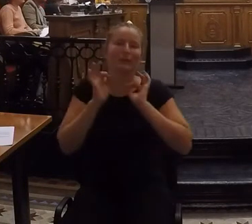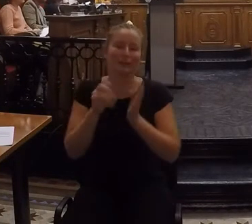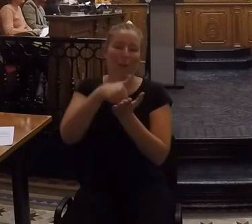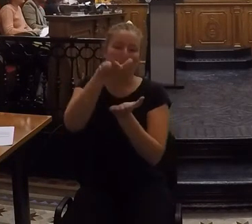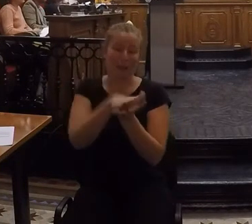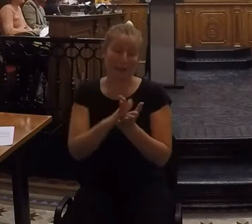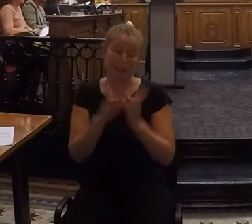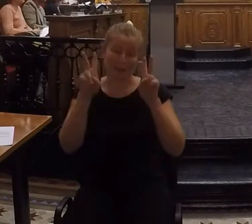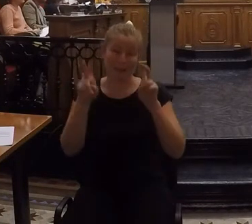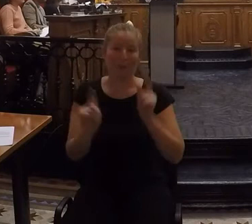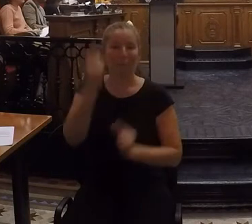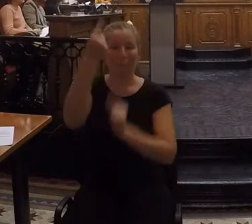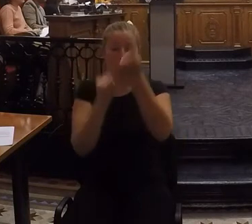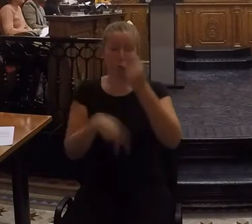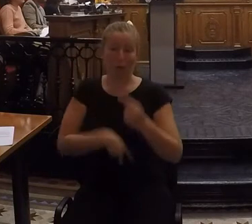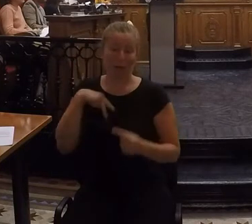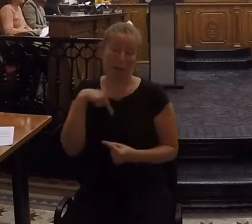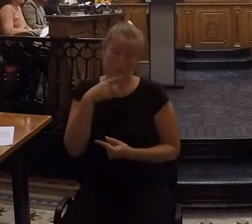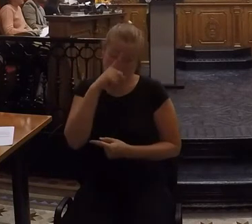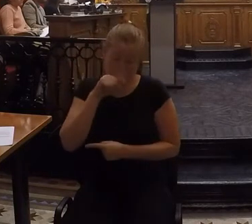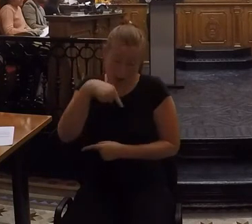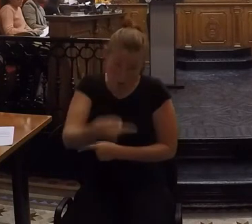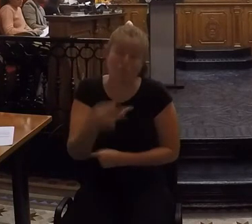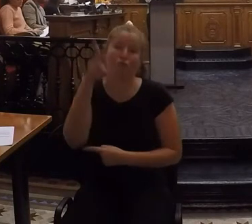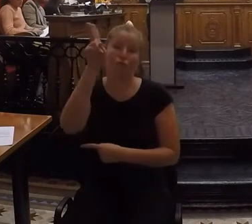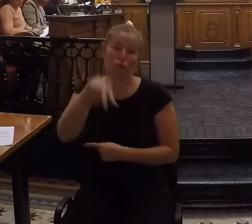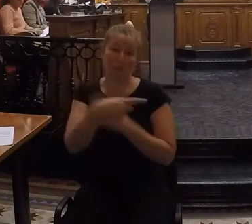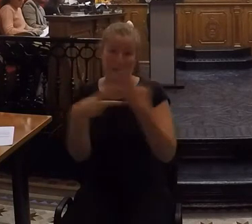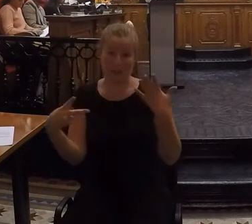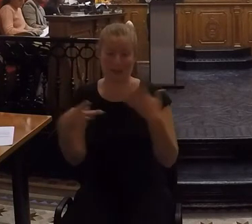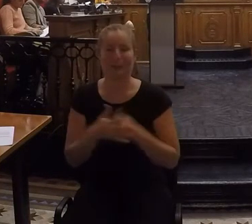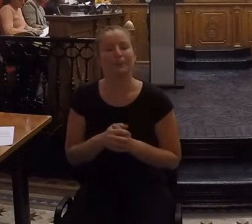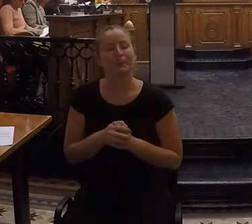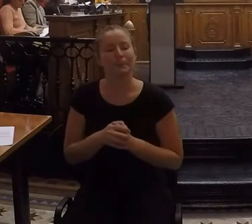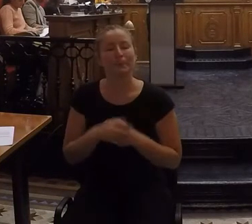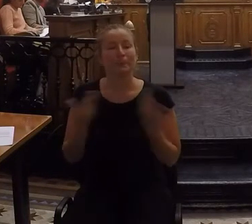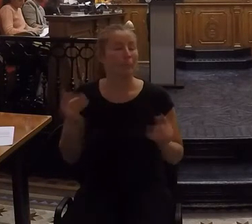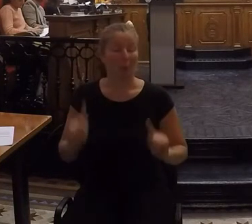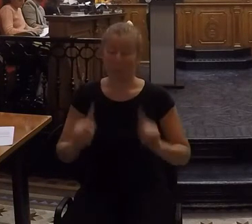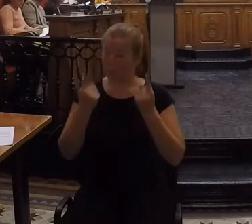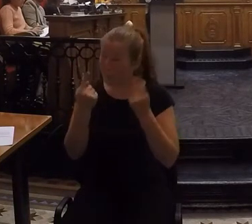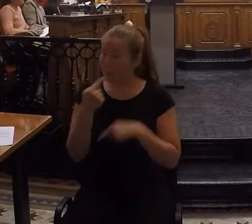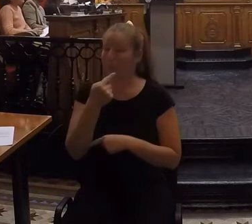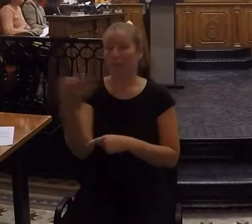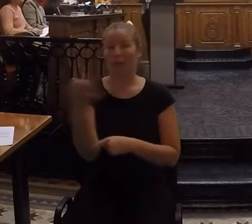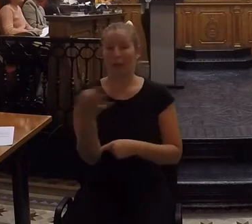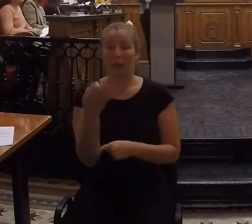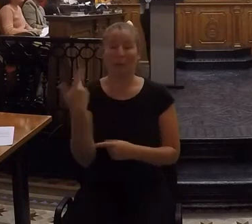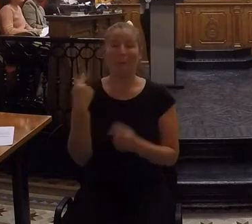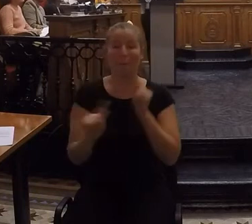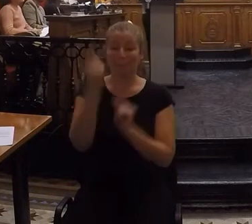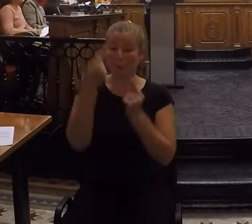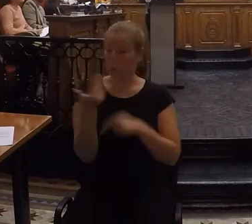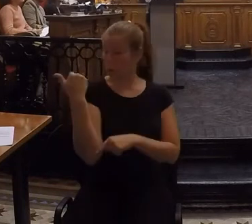general del Ayuntamiento para el año 2017. En primer lugar, recordar que el presupuesto fue aprobado provisionalmente